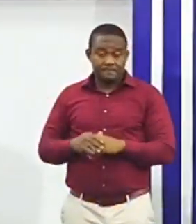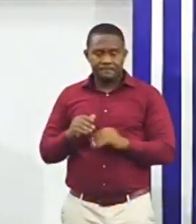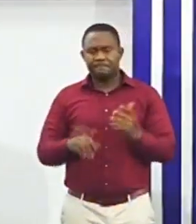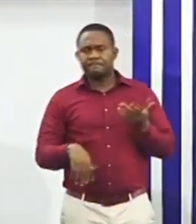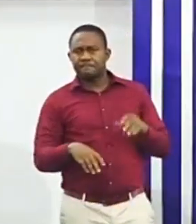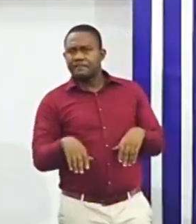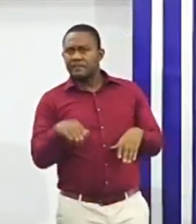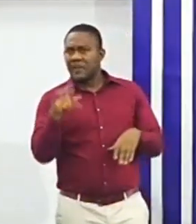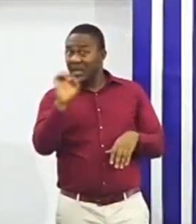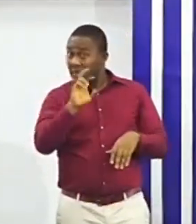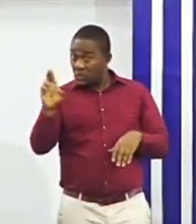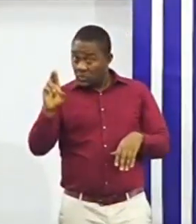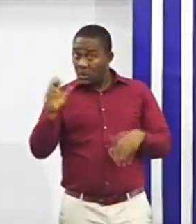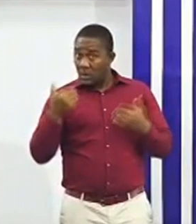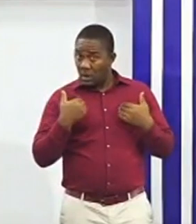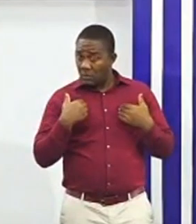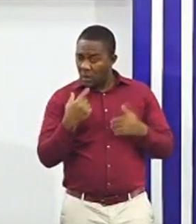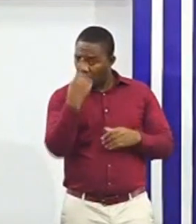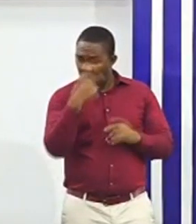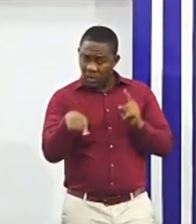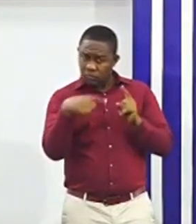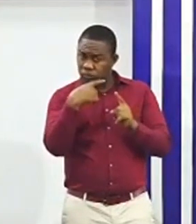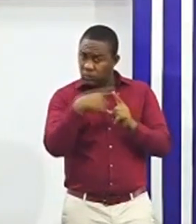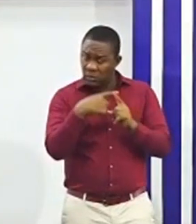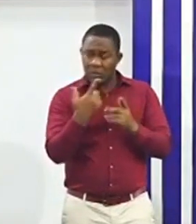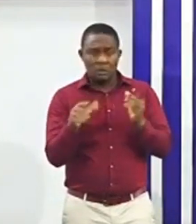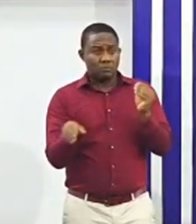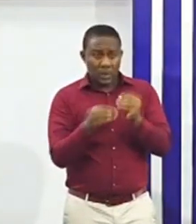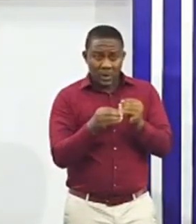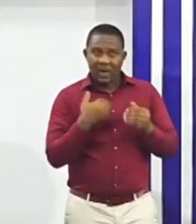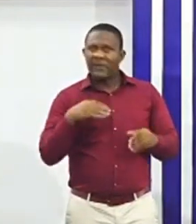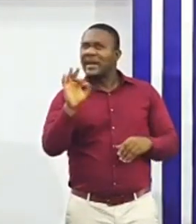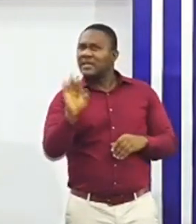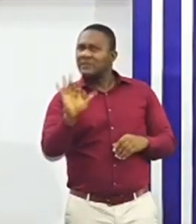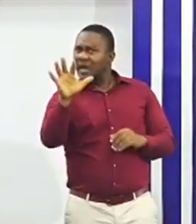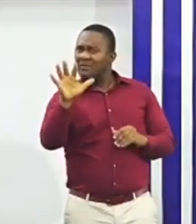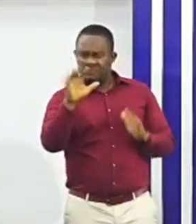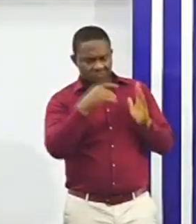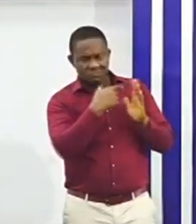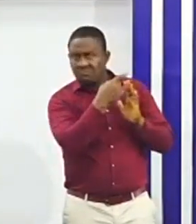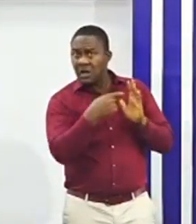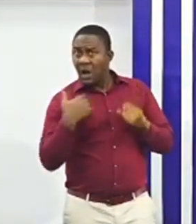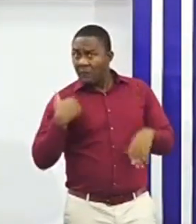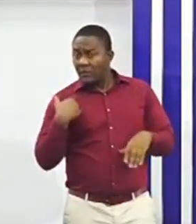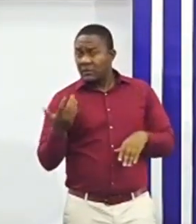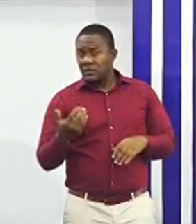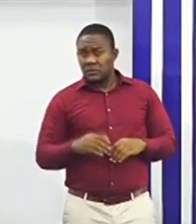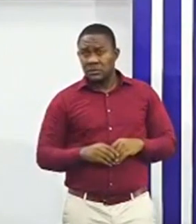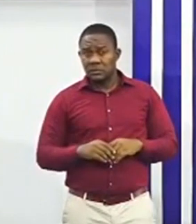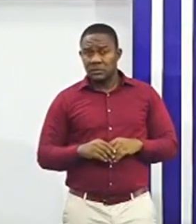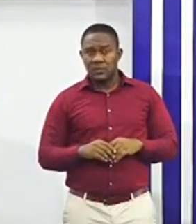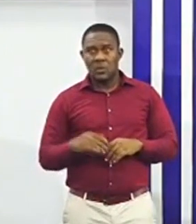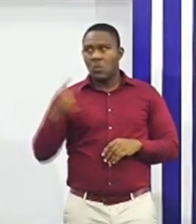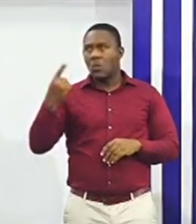turo anyoro kaba paw nuba nan ta balon ami nyoga balon kaba bolo enhance contract tracing